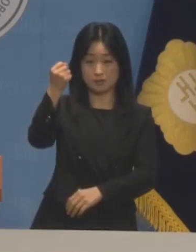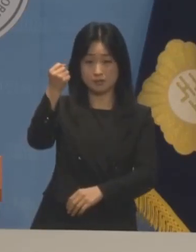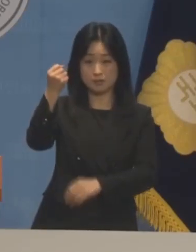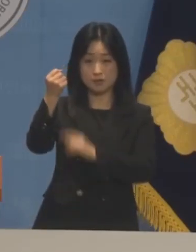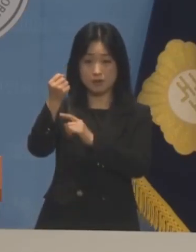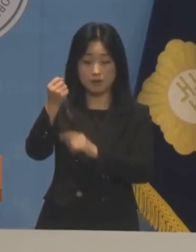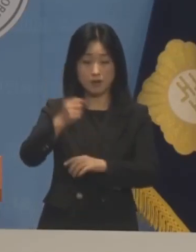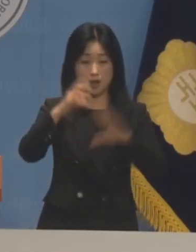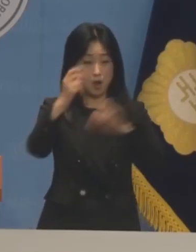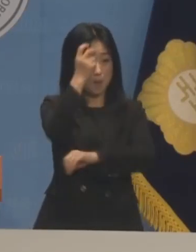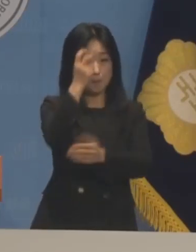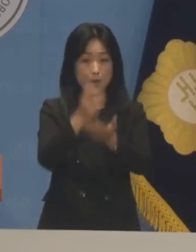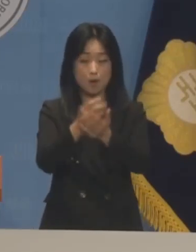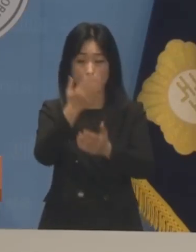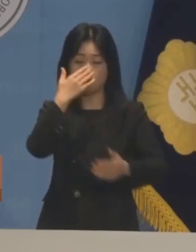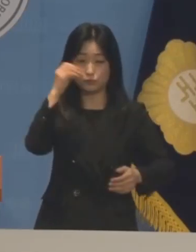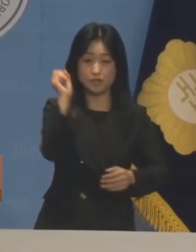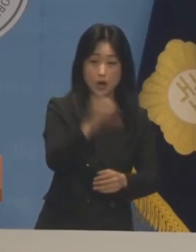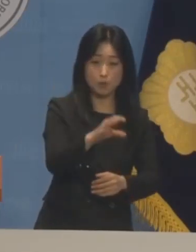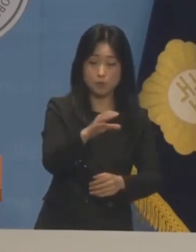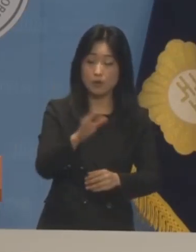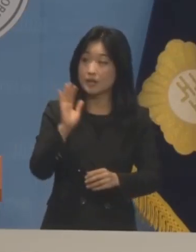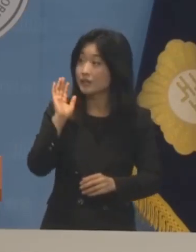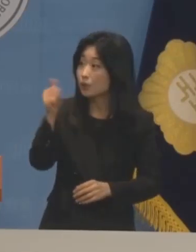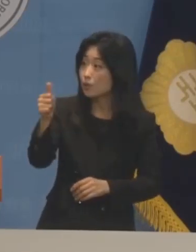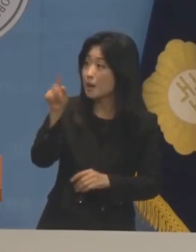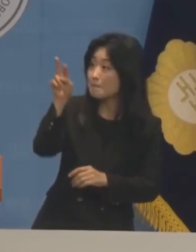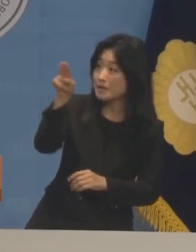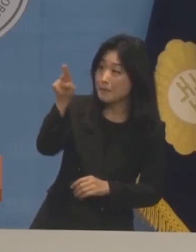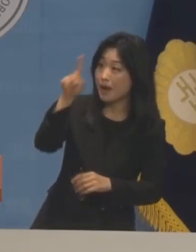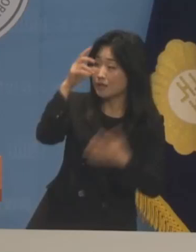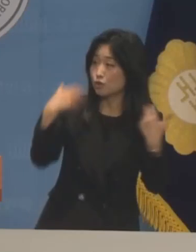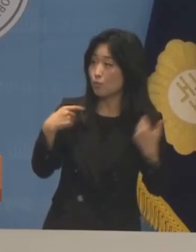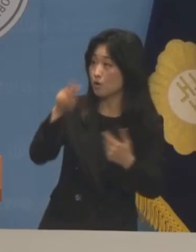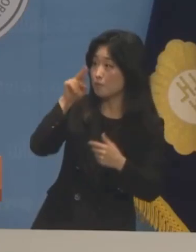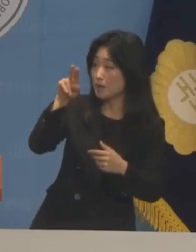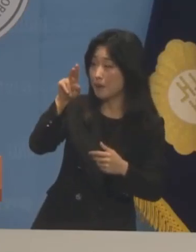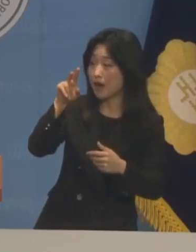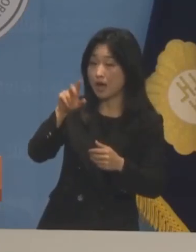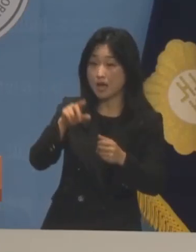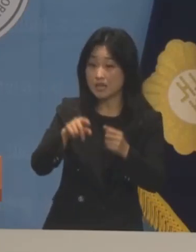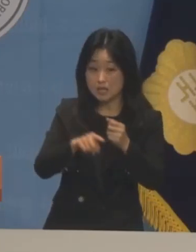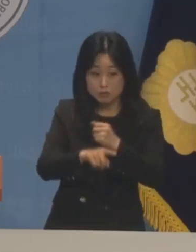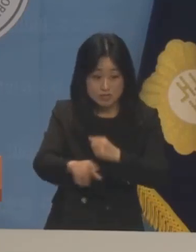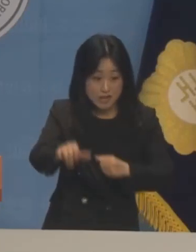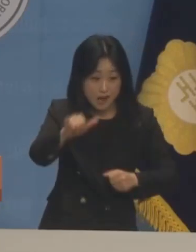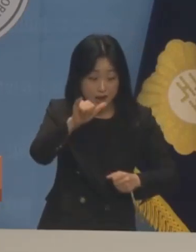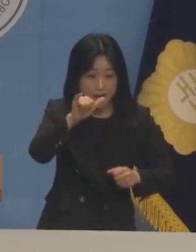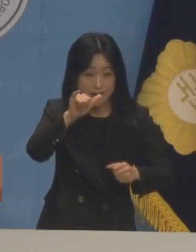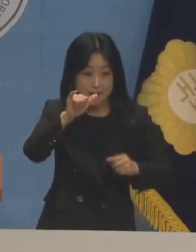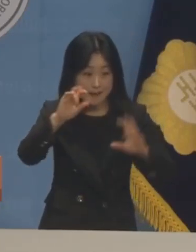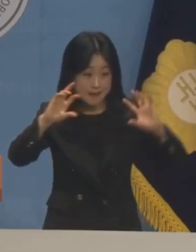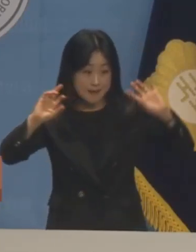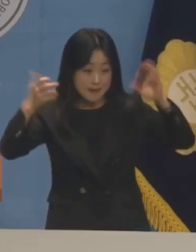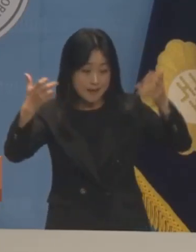무시하고 대통령을 비판하고 정권의 비판적이라는 사유 하나만으로 이런